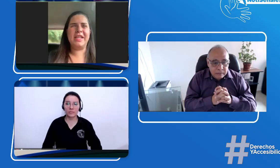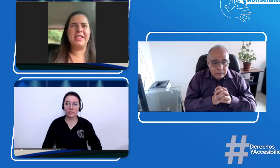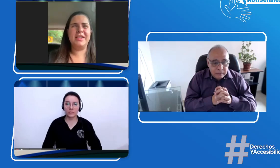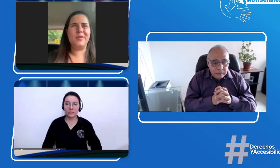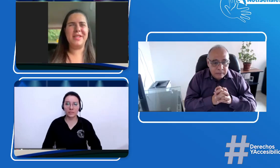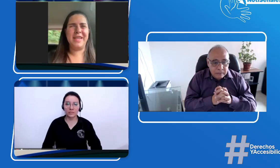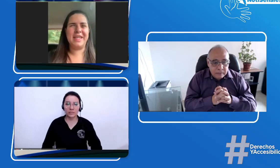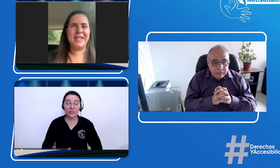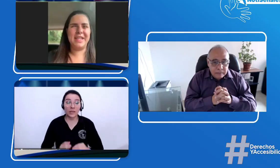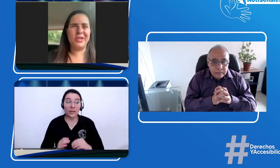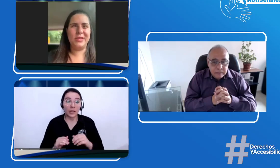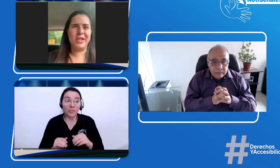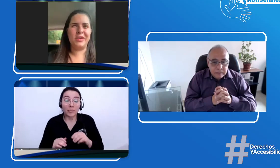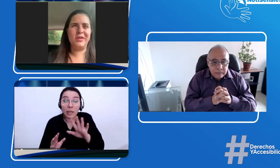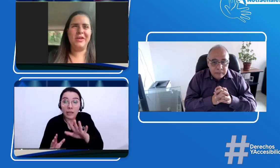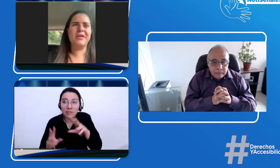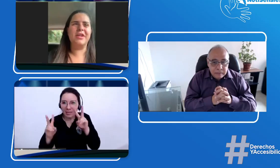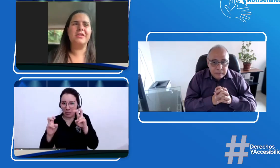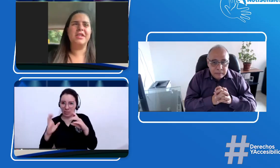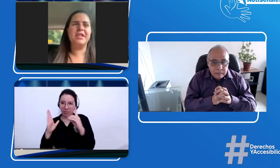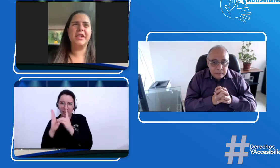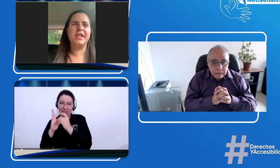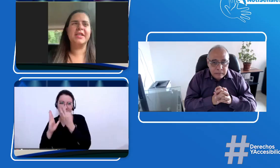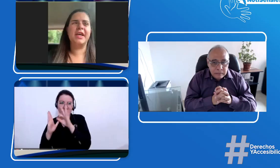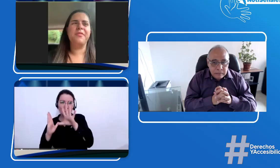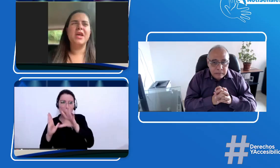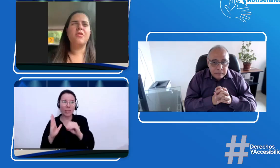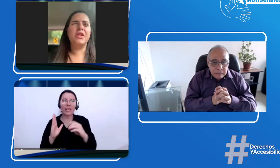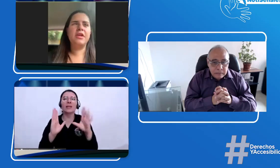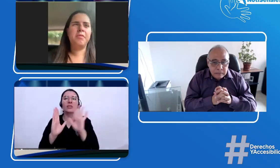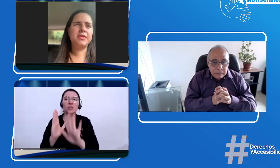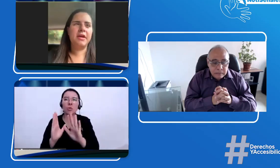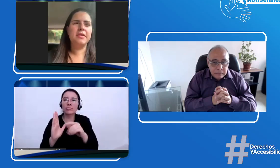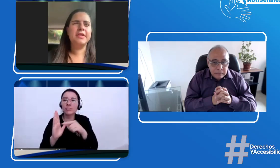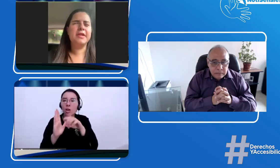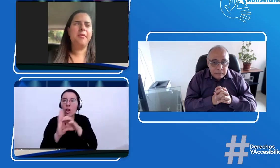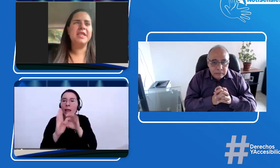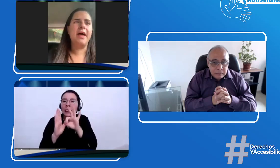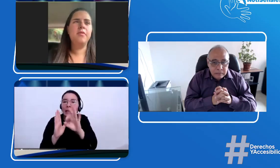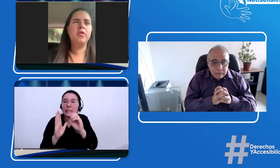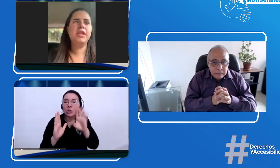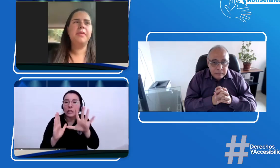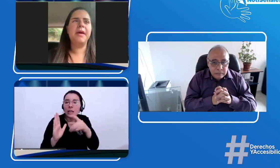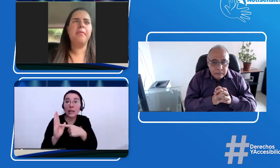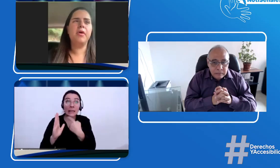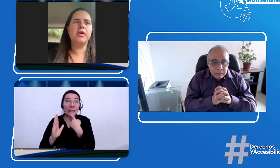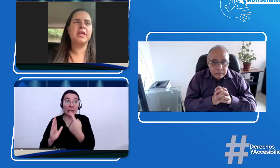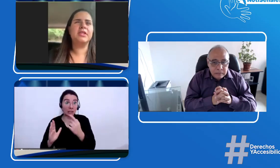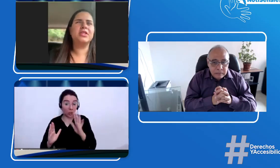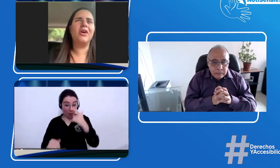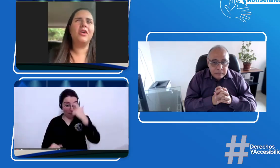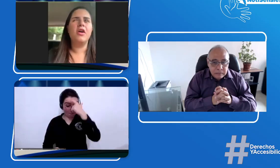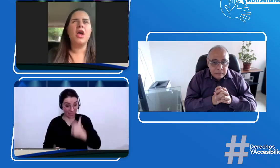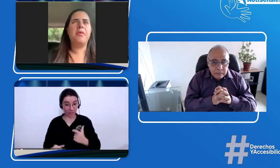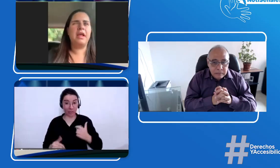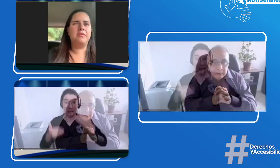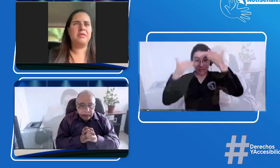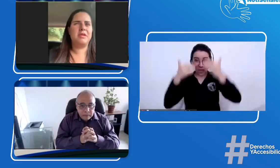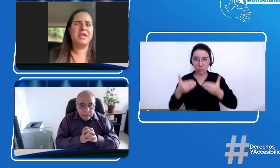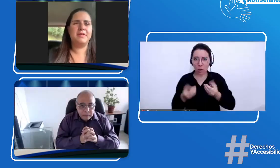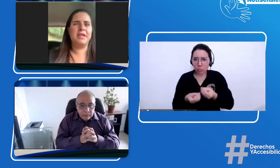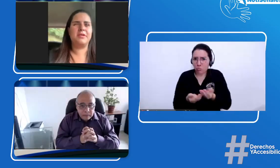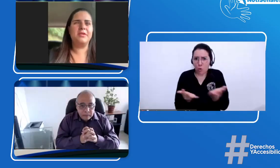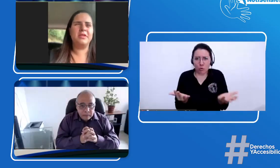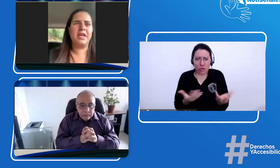el 1350 y el 505. Lo que nos dicen es que cuando una persona con discapacidad múltiple vota solo por las